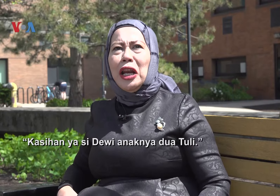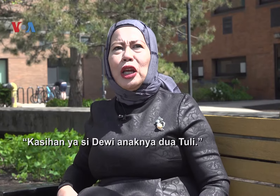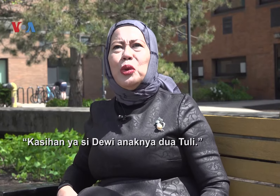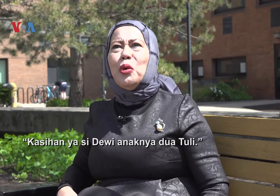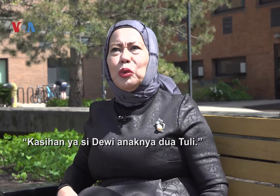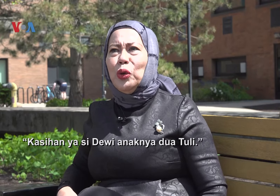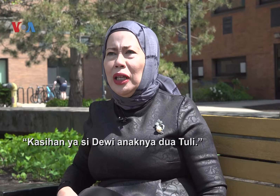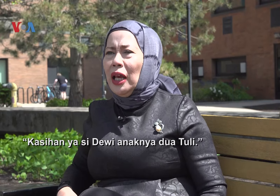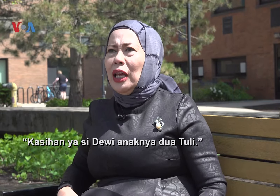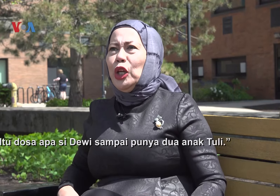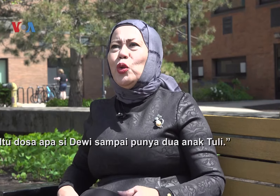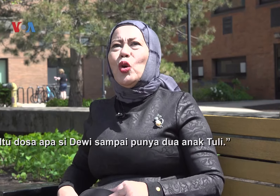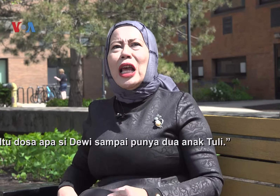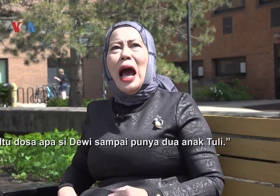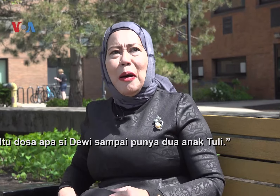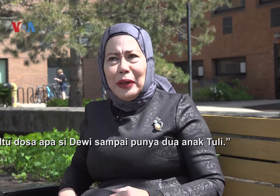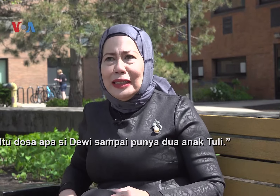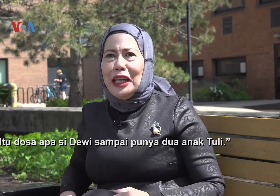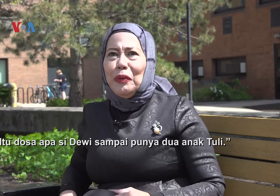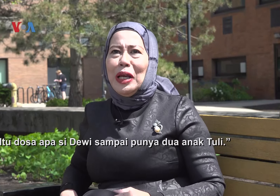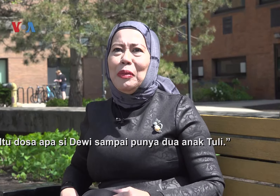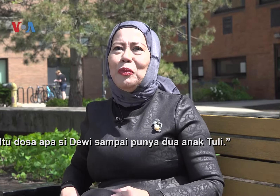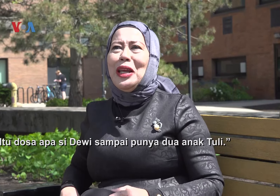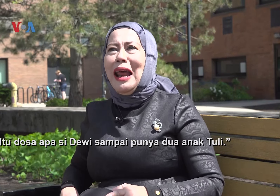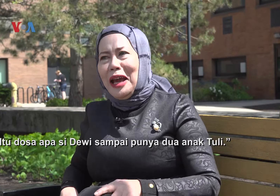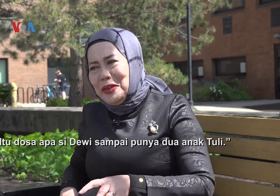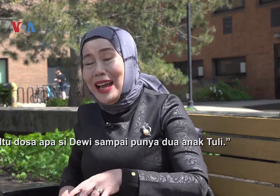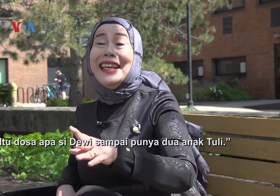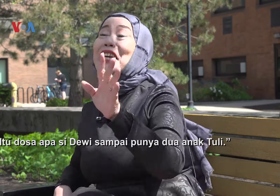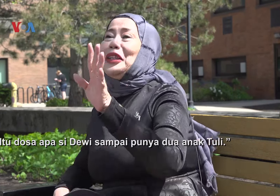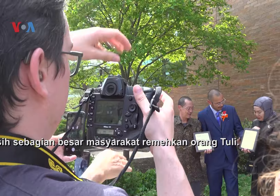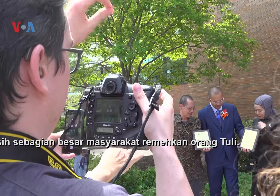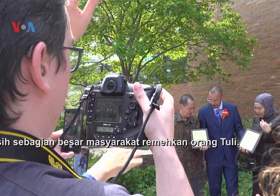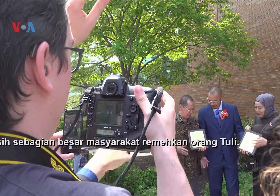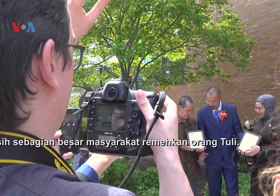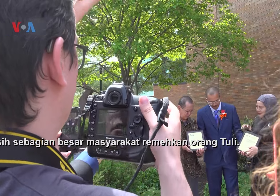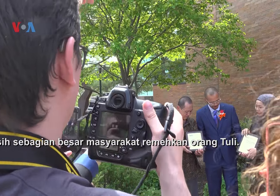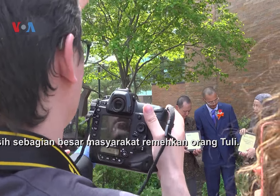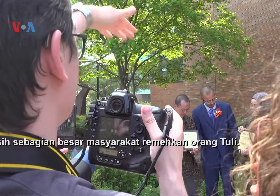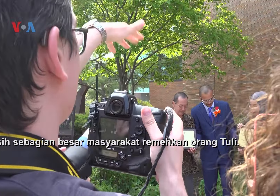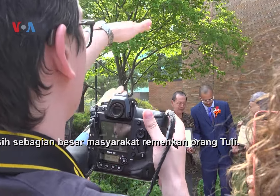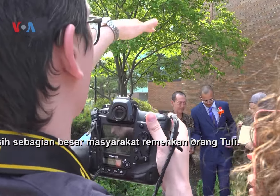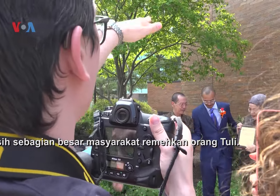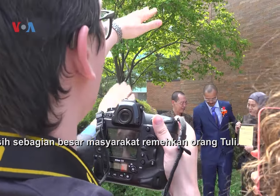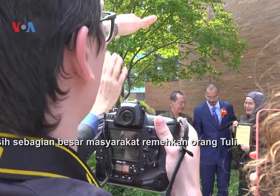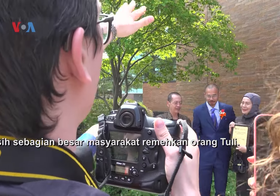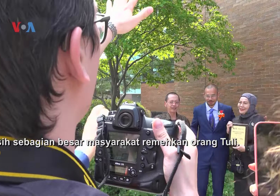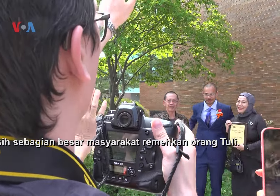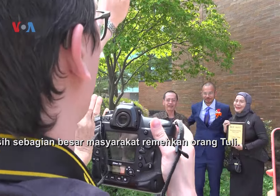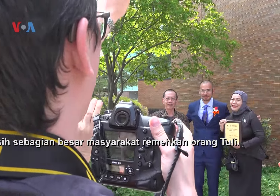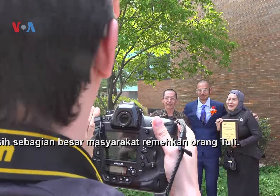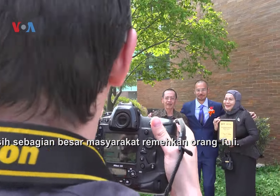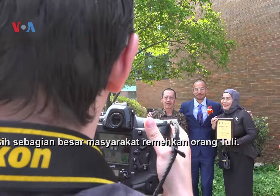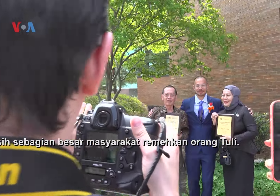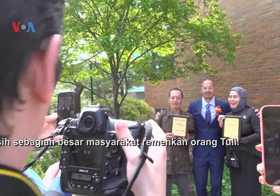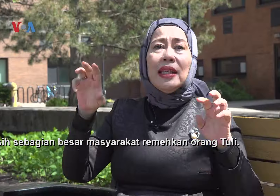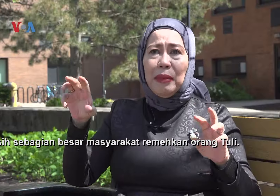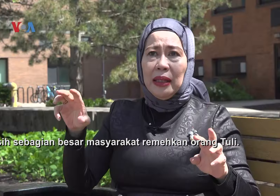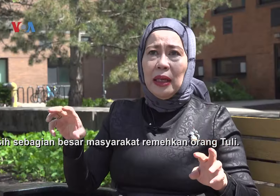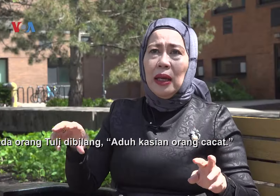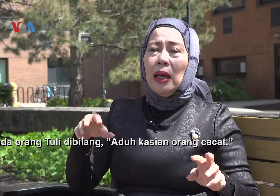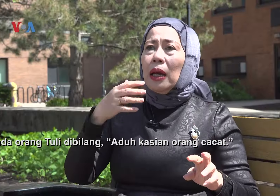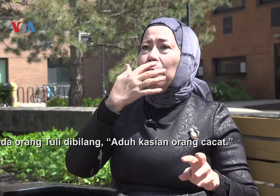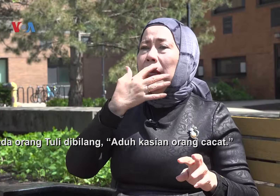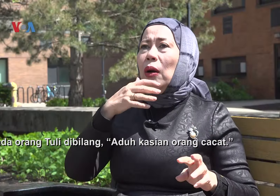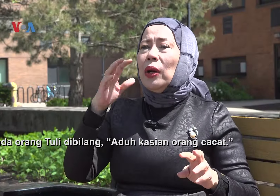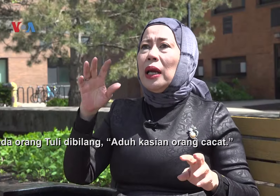Dewi punya anaknya dua tuli, itu dosa apa ya si Dewi sampai punya anak dua, kan gitu. Masih sebagian besar masyarakat Indonesia